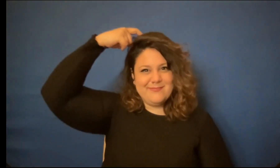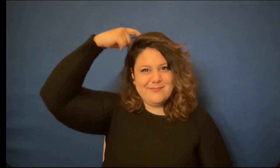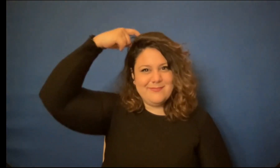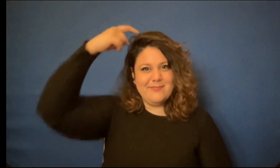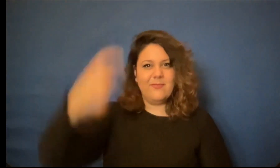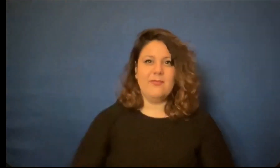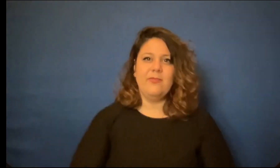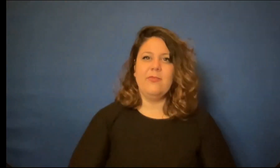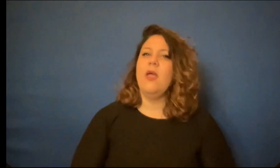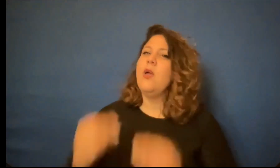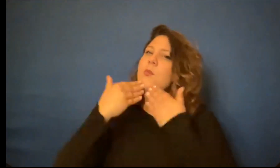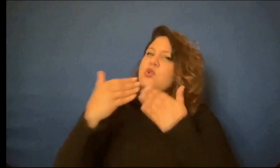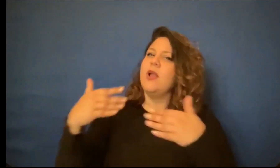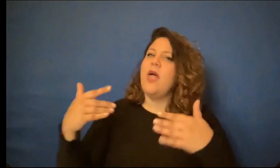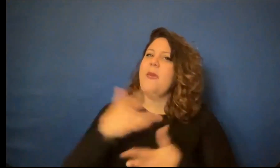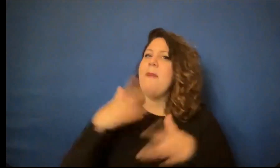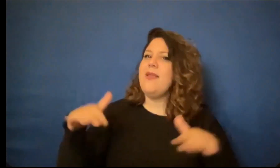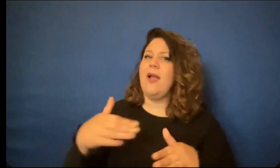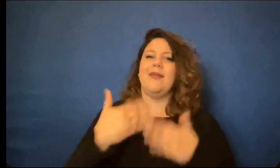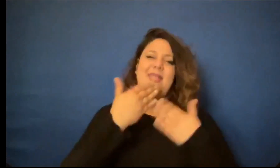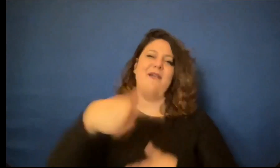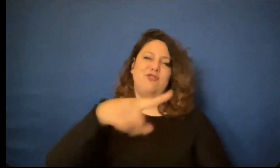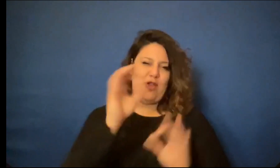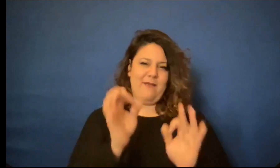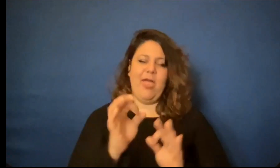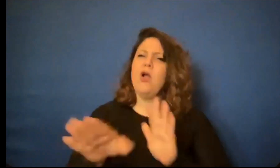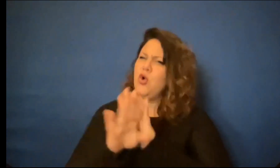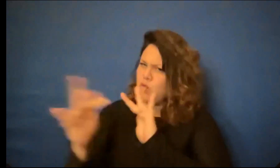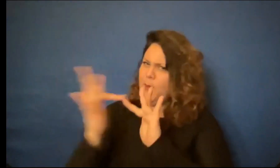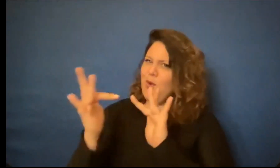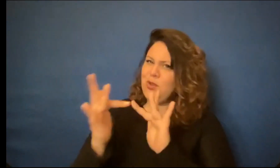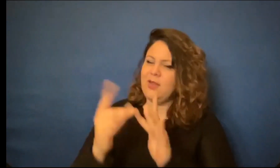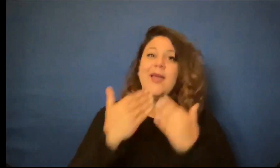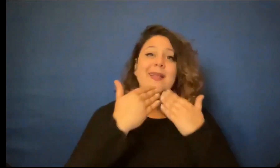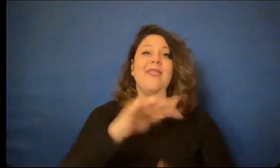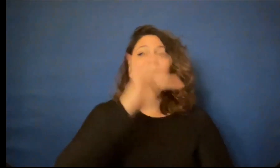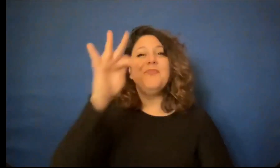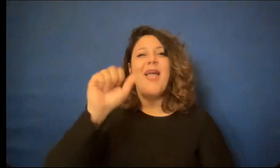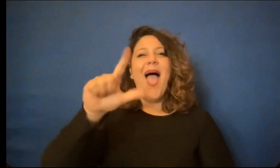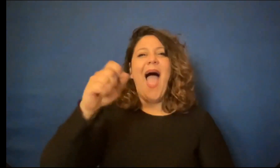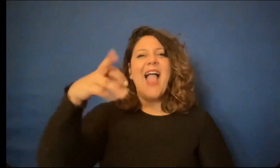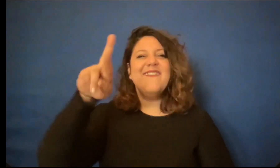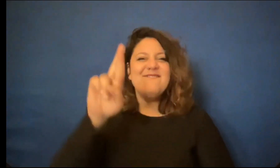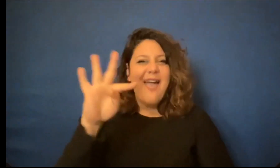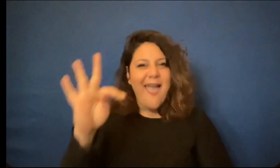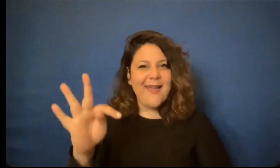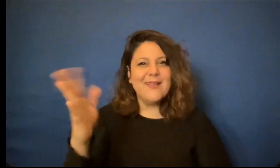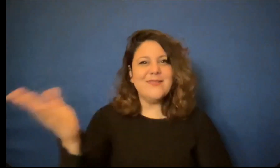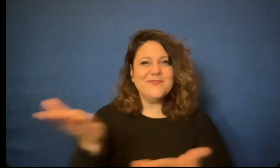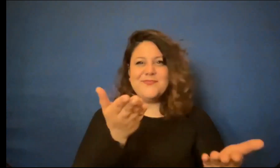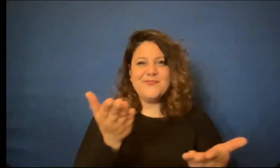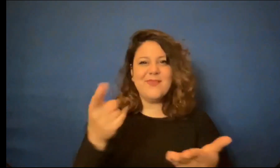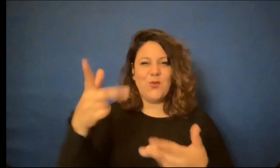Muchas gracias, María Ángeles. A vosotros, de verdad. Seguiremos en contacto. Gracias. Albert Campabadal, dejo